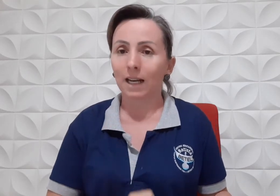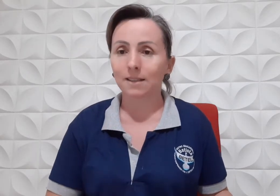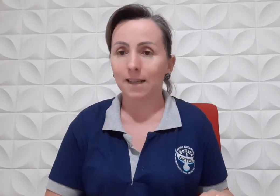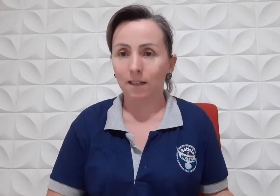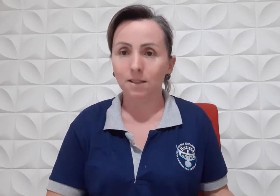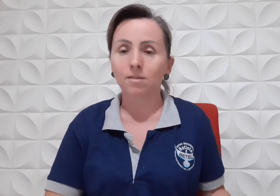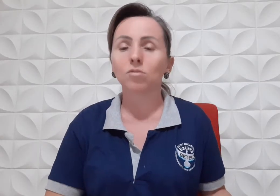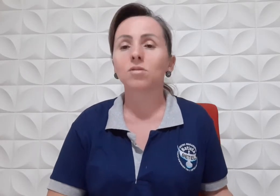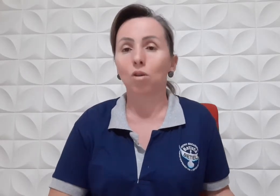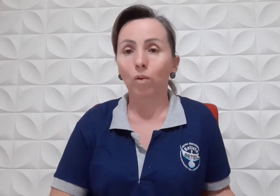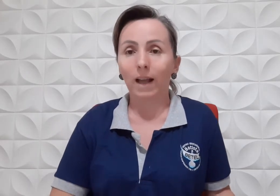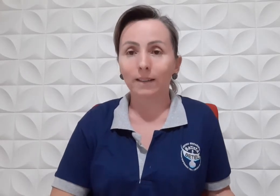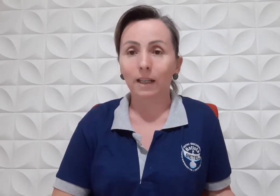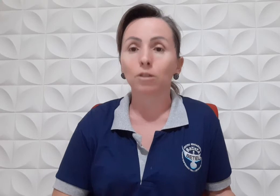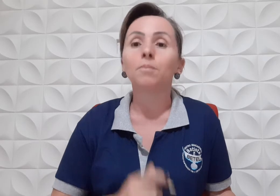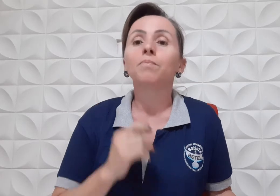anotá-las elas no seu caderno.